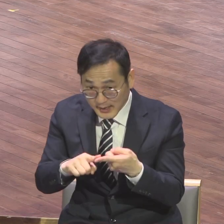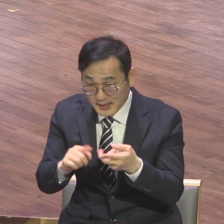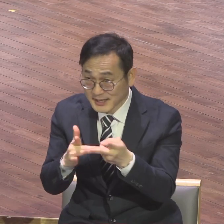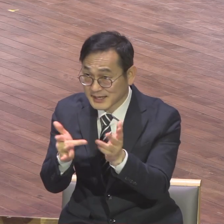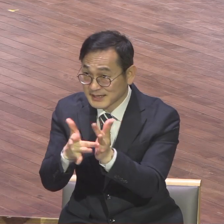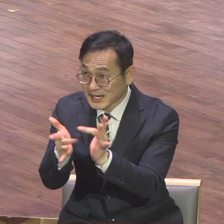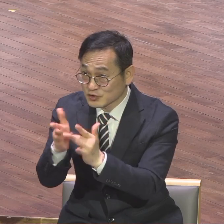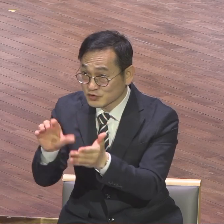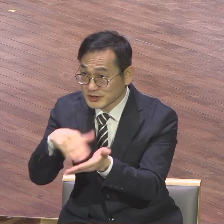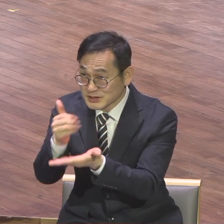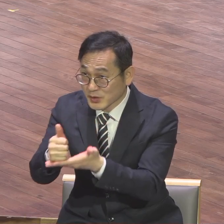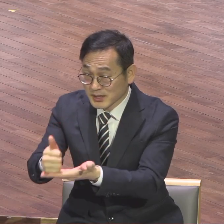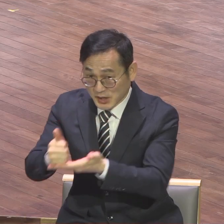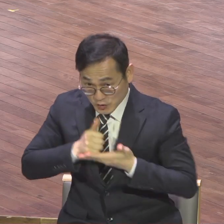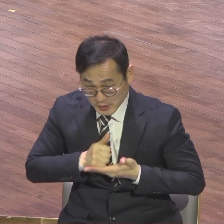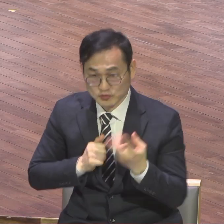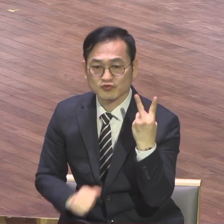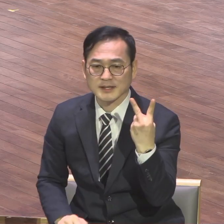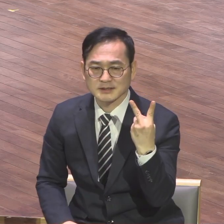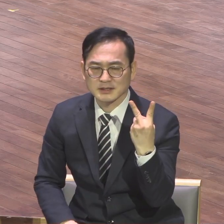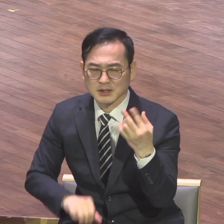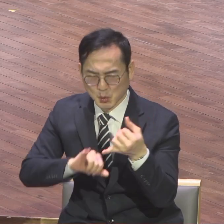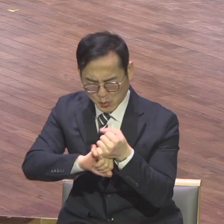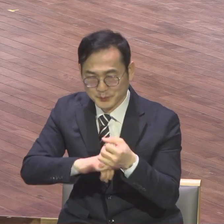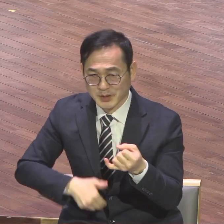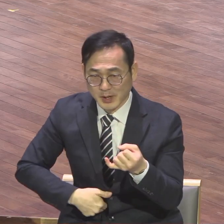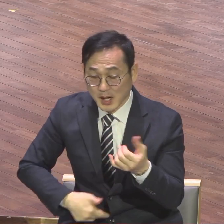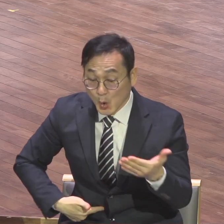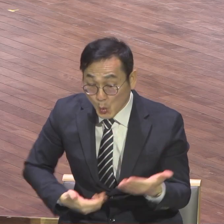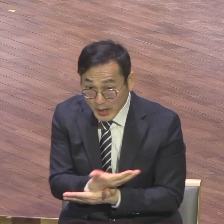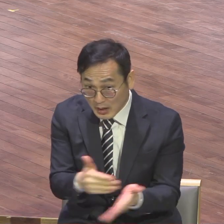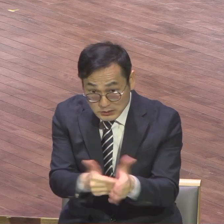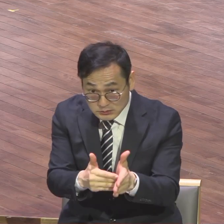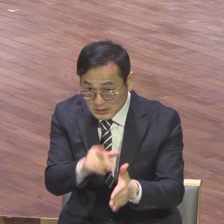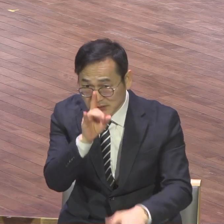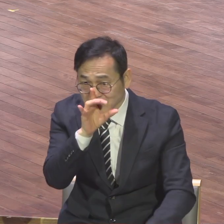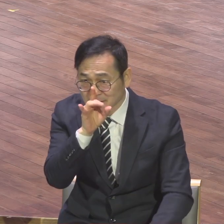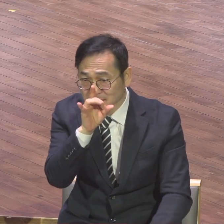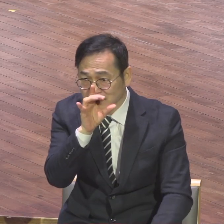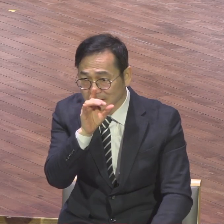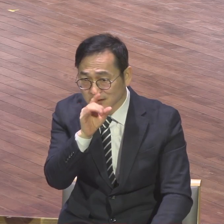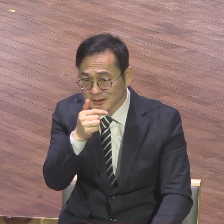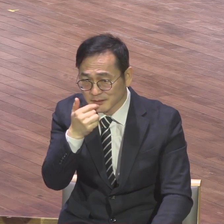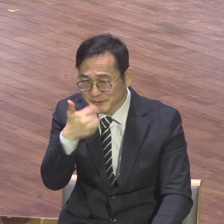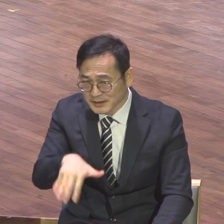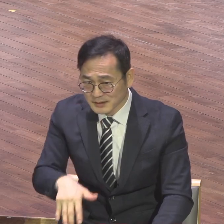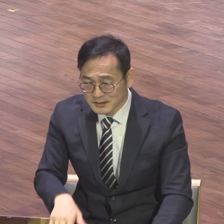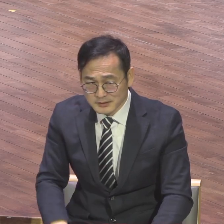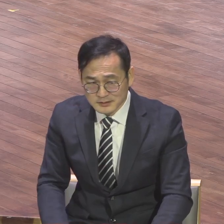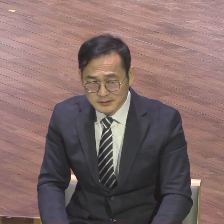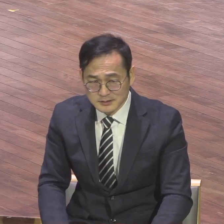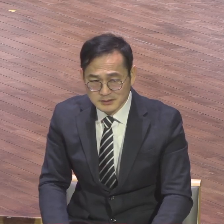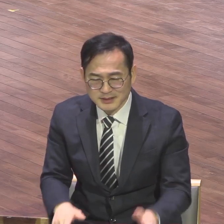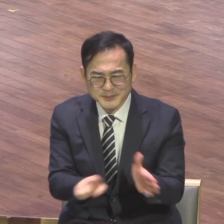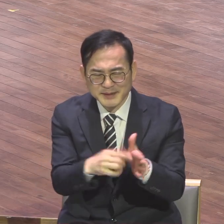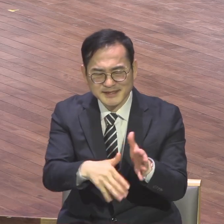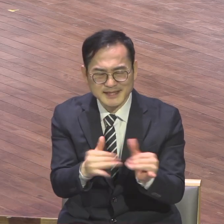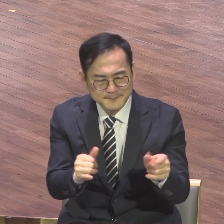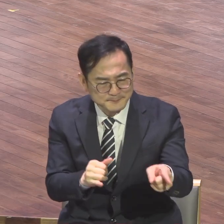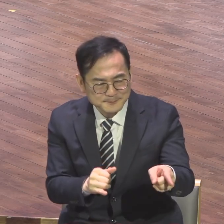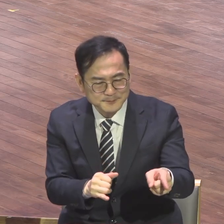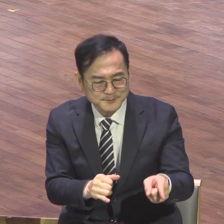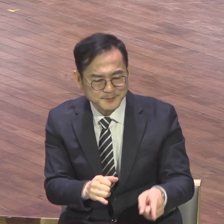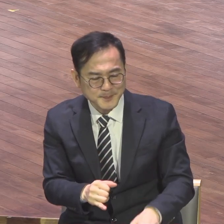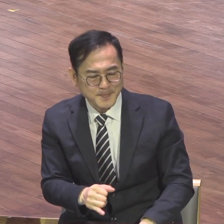예수 그리스도를 영접하는 두 가지예요. 죄에 대한 회개. 죄, 이 불신자들에게요. 제가 전도를 옛날에 막 가서